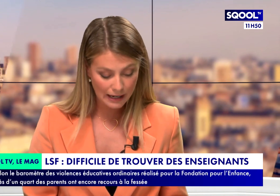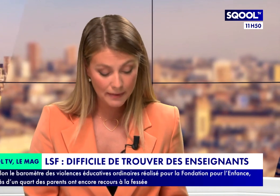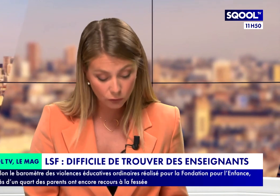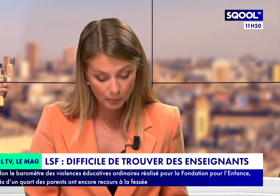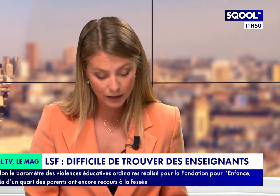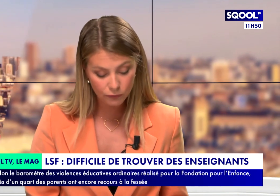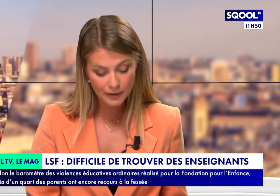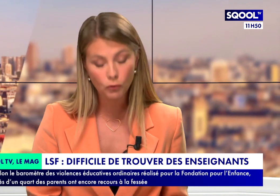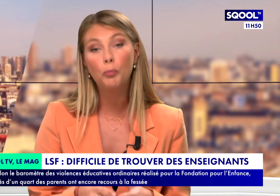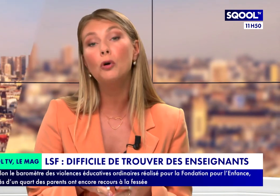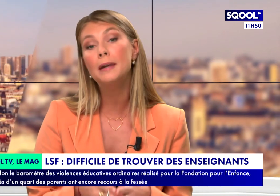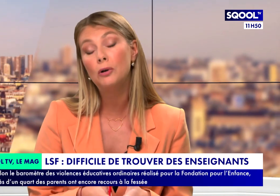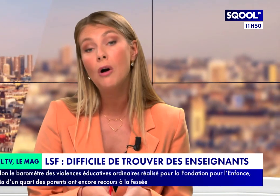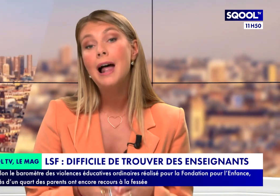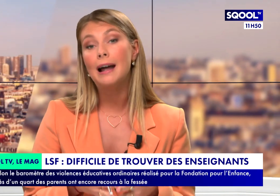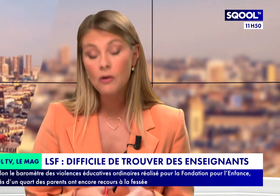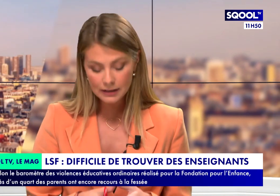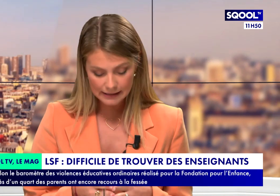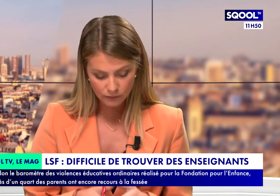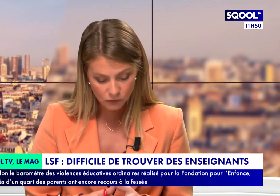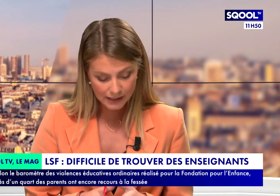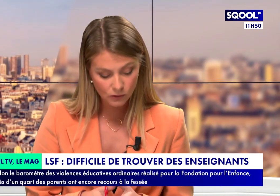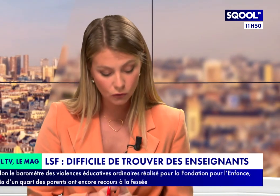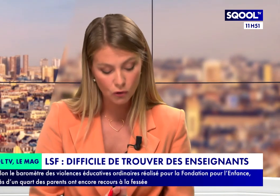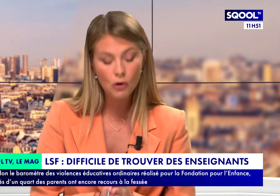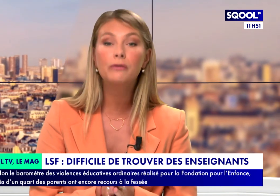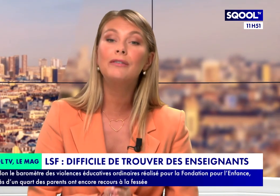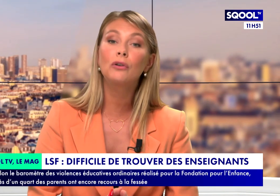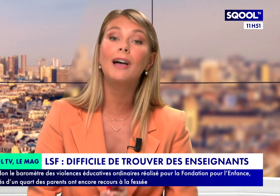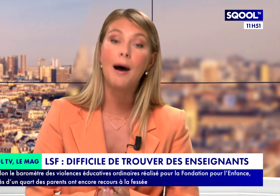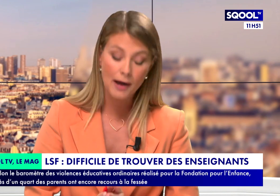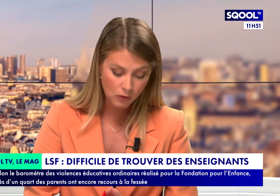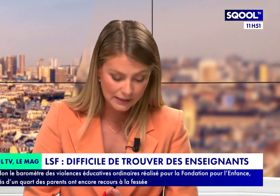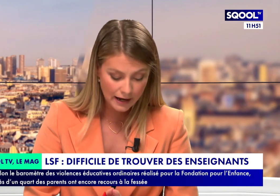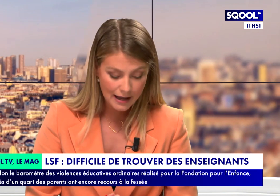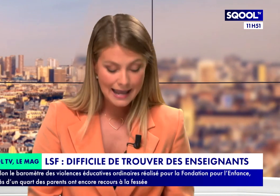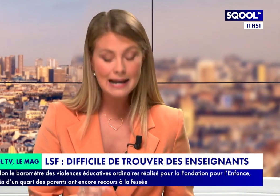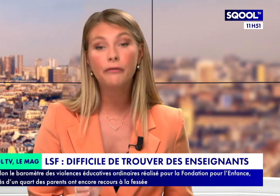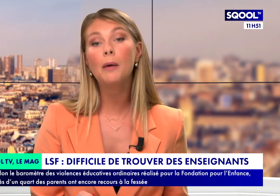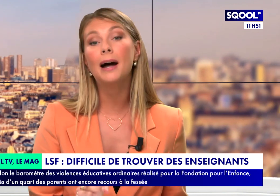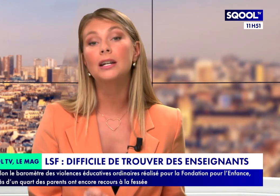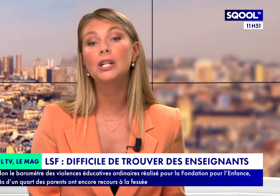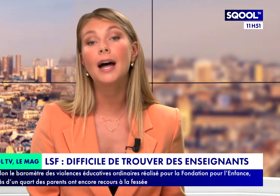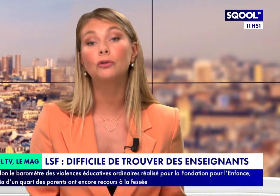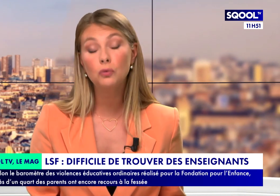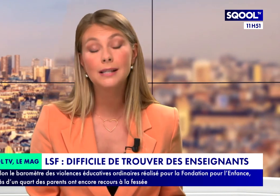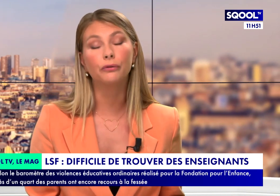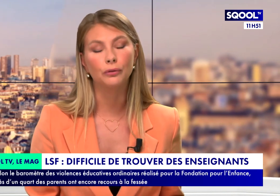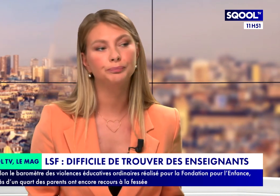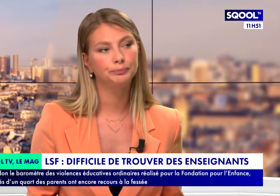La maire de Paris veut mettre au premier plan la langue des signes française en tant que langue vivante à part entière et la faire partager à tous les enfants. Mais il y